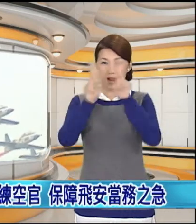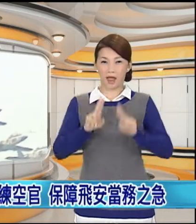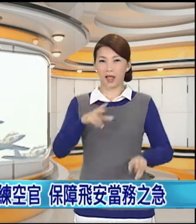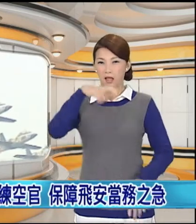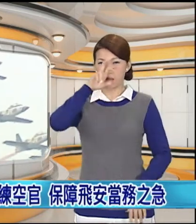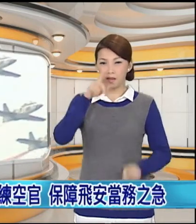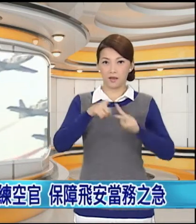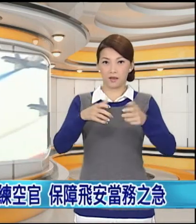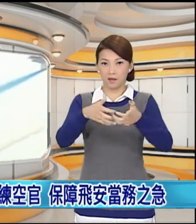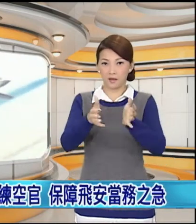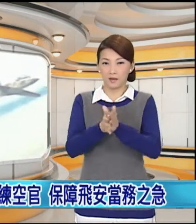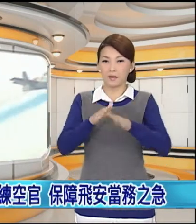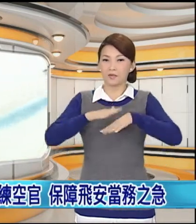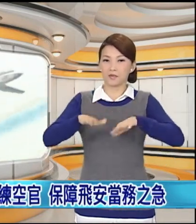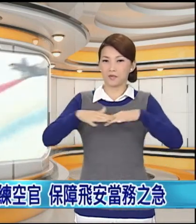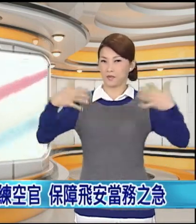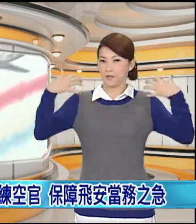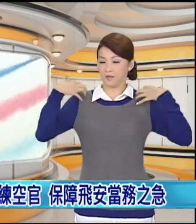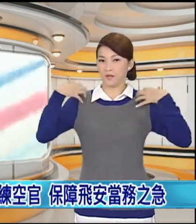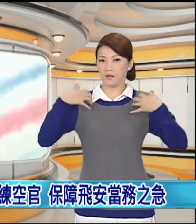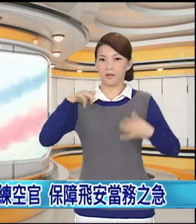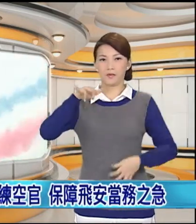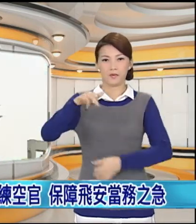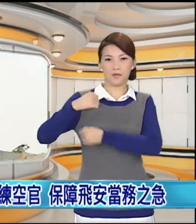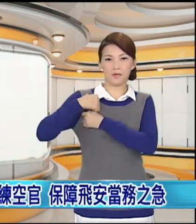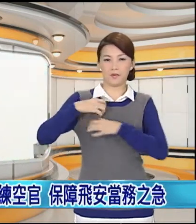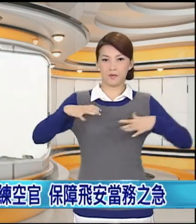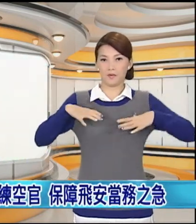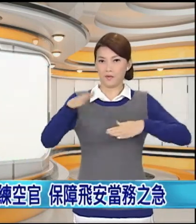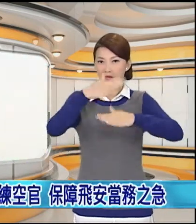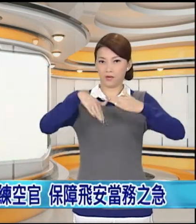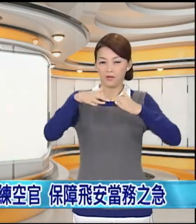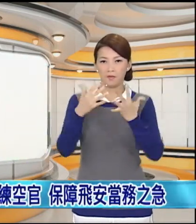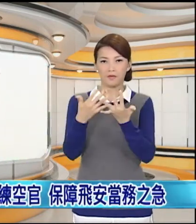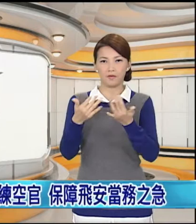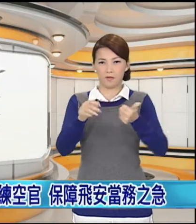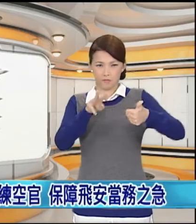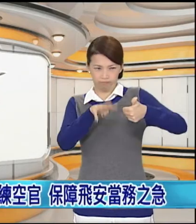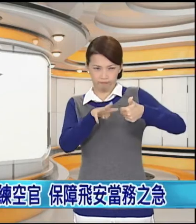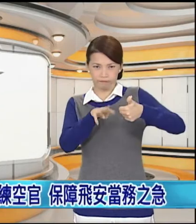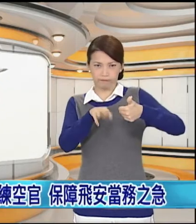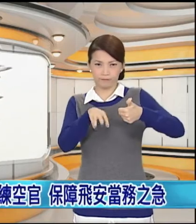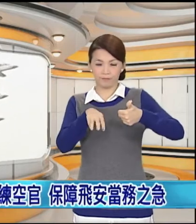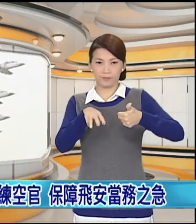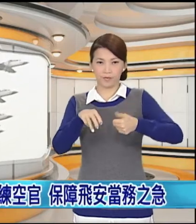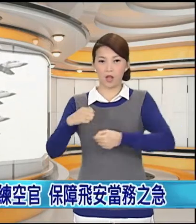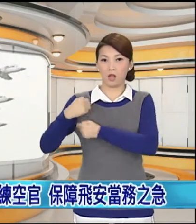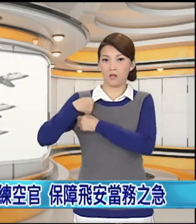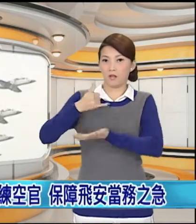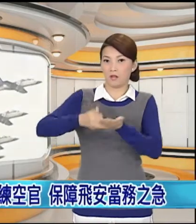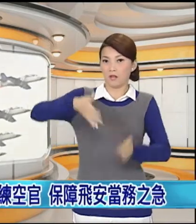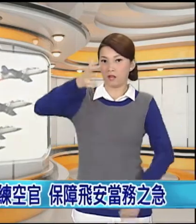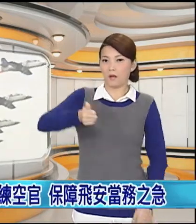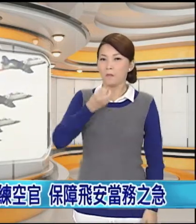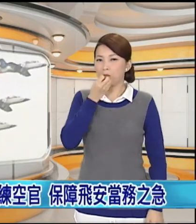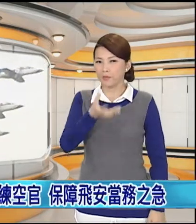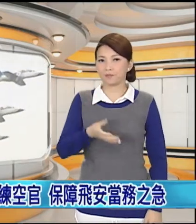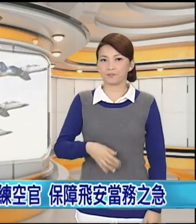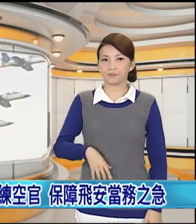雷虎小组平日主要负责空军官校学员的训练工作。有退休飞官强调，雷虎小